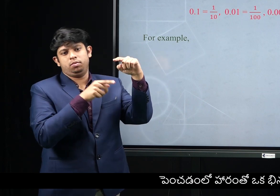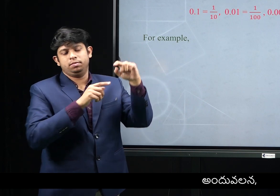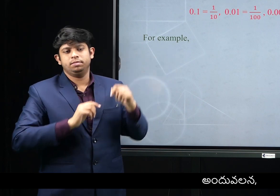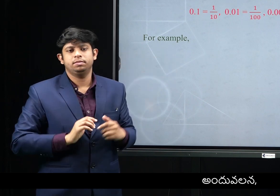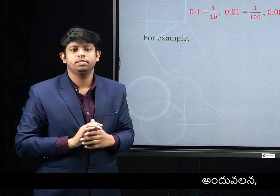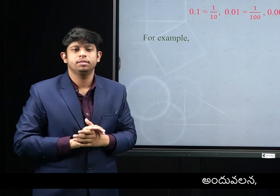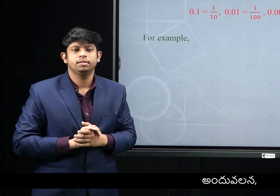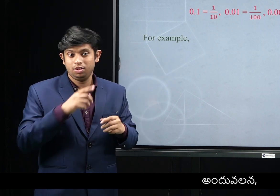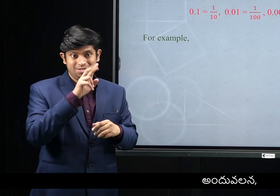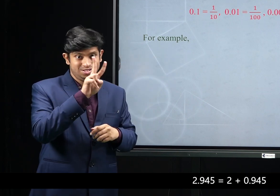అందువల్ల